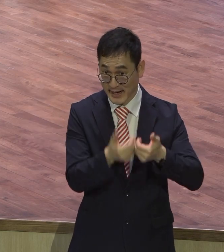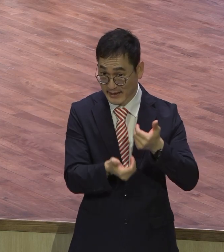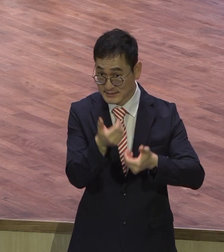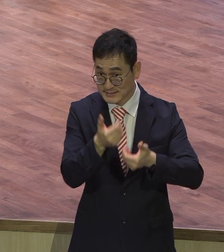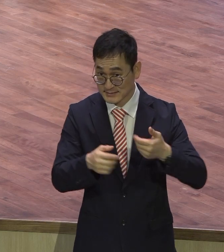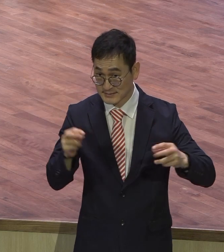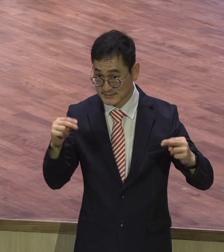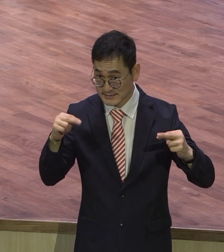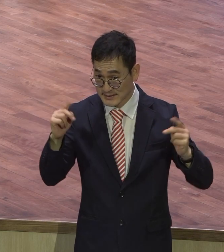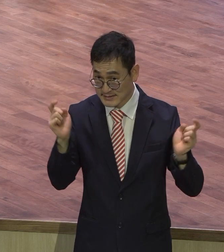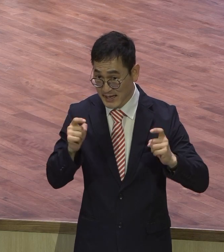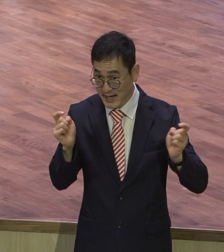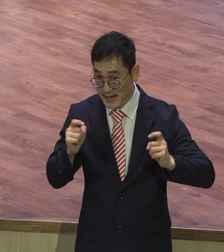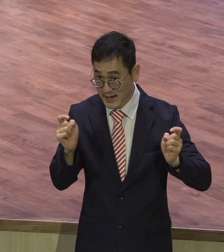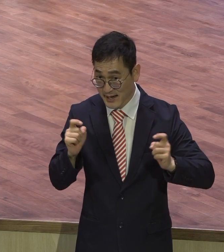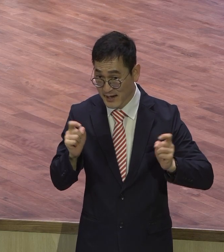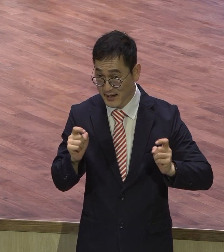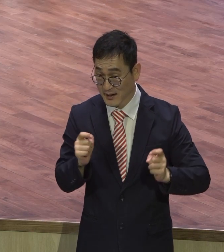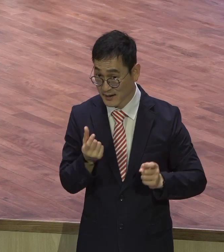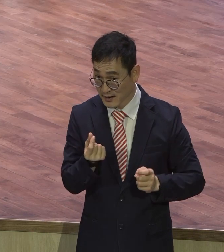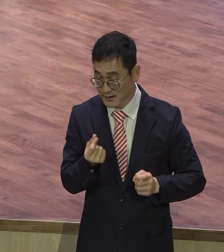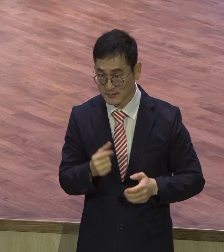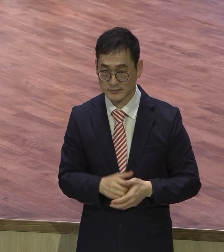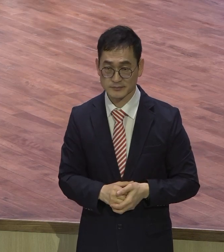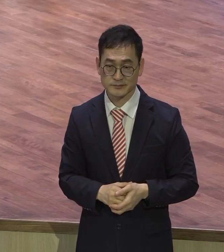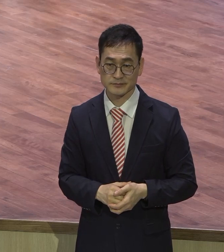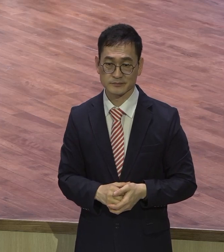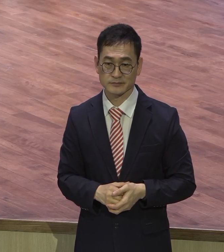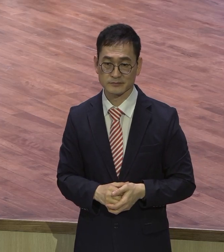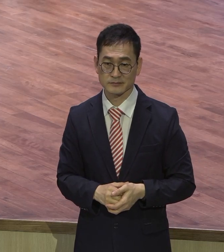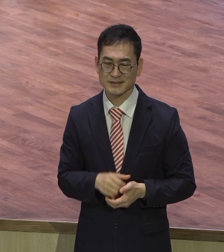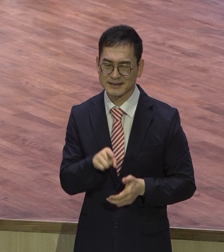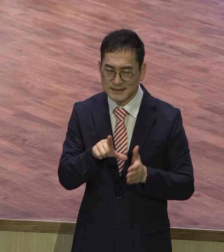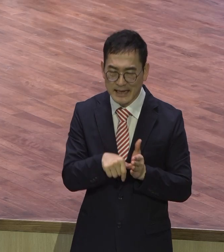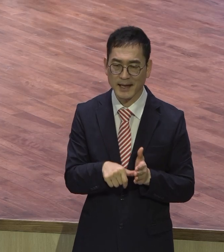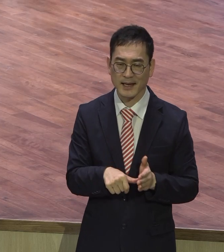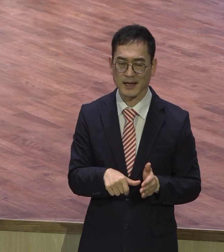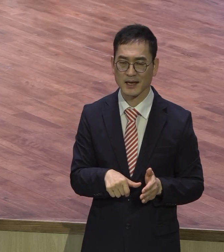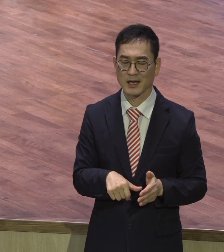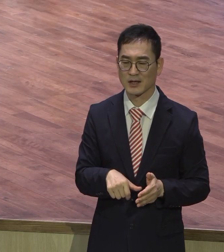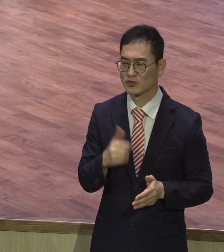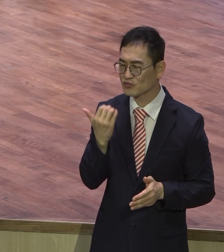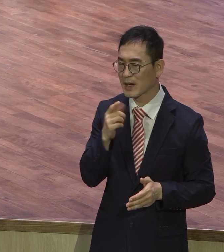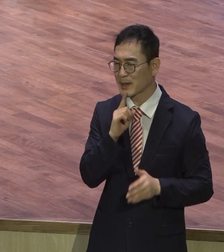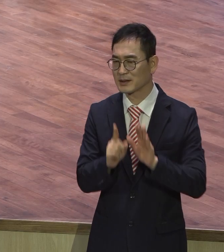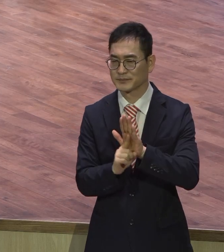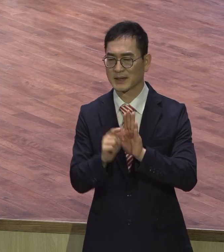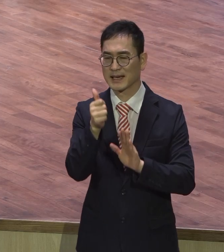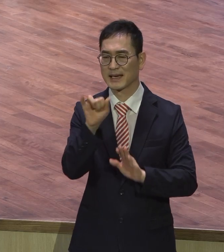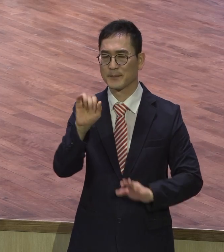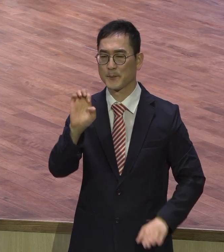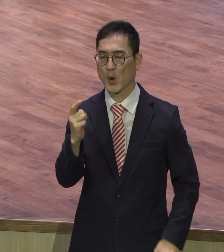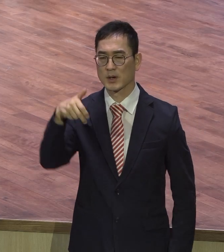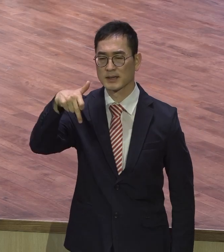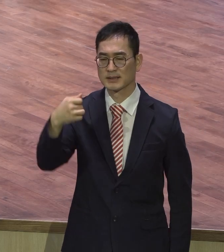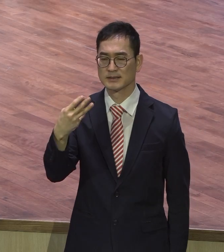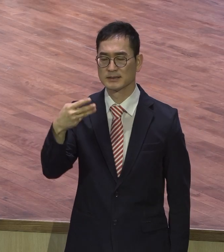이야기들이 회자되었을 때 그 가운데 히포크라테스의 선서라는 것이 있어요